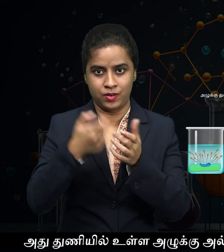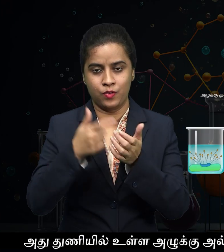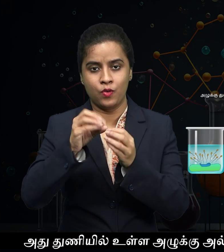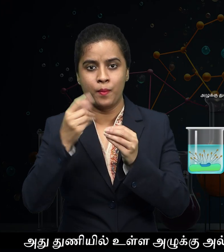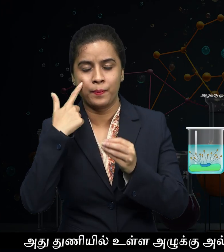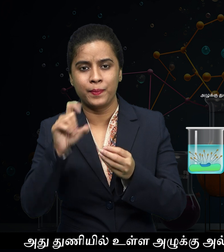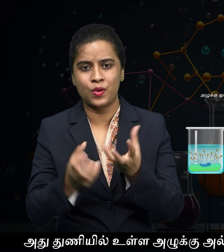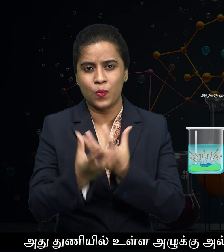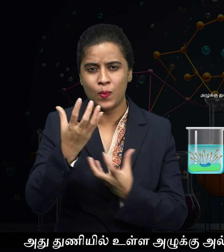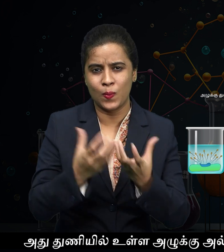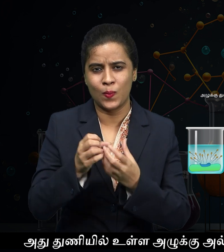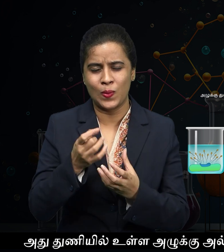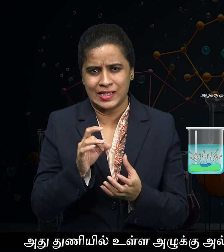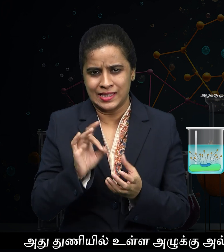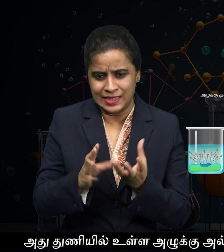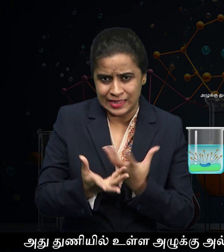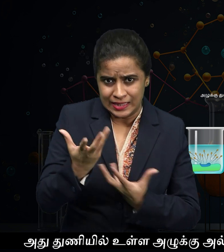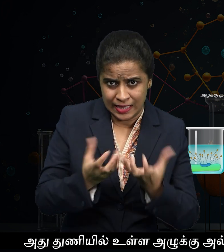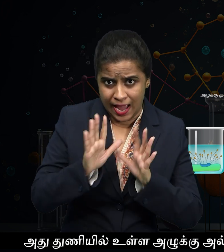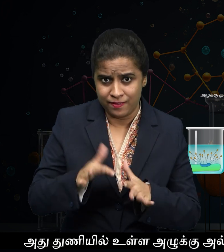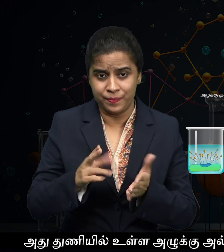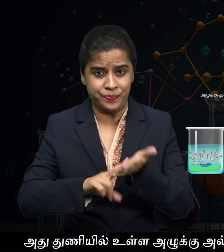அல்லது எண்ணெயை நோக்கி ஈர்க்கப்படுகிறது.